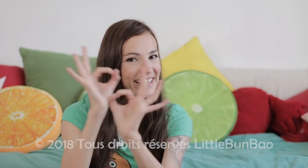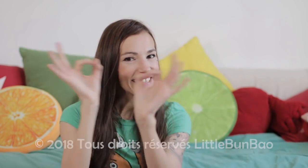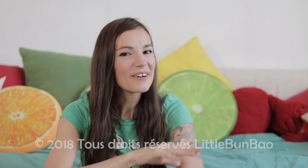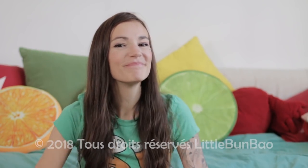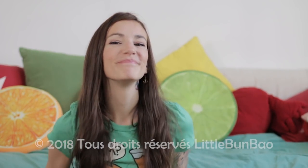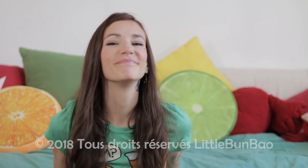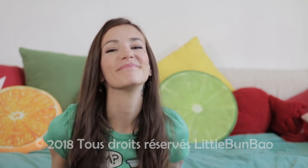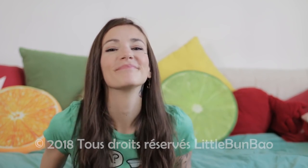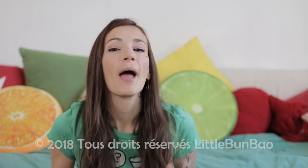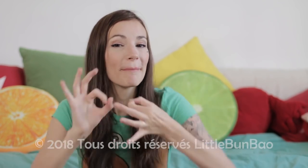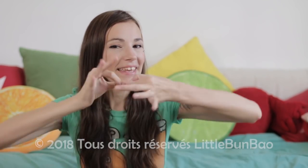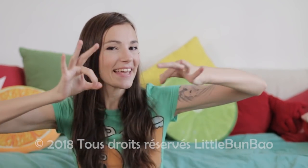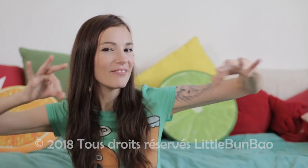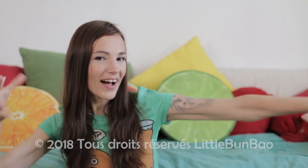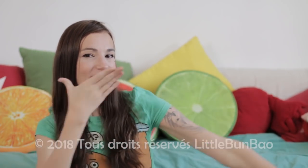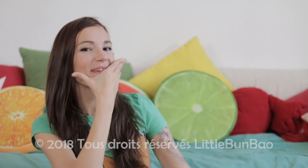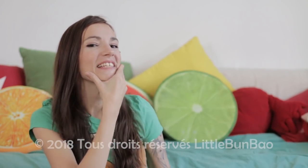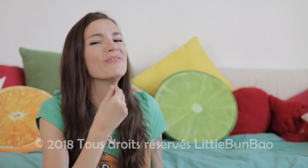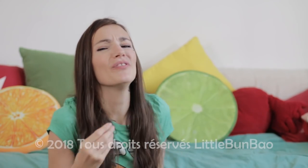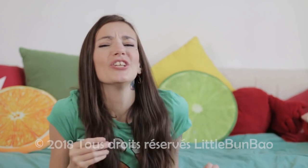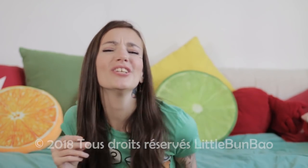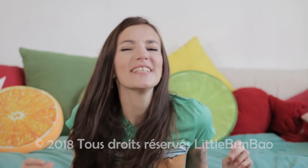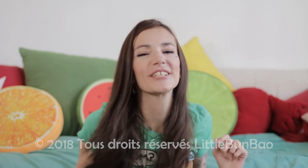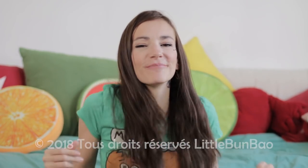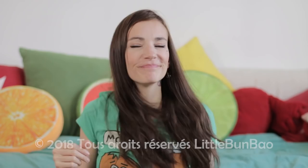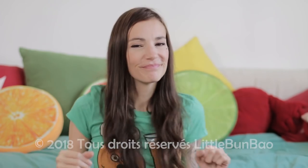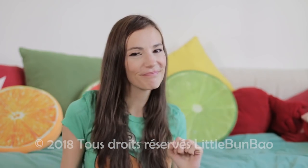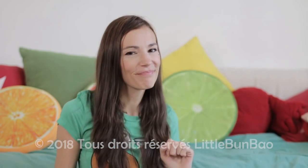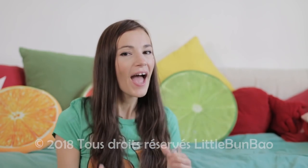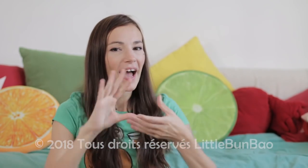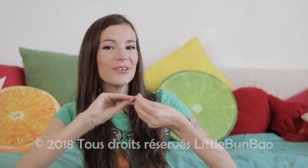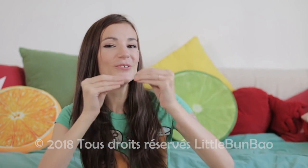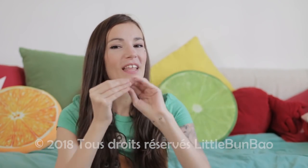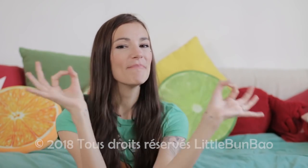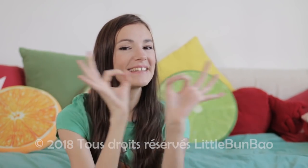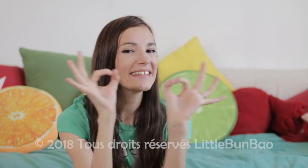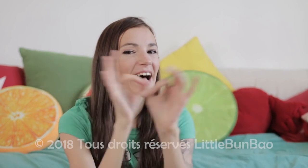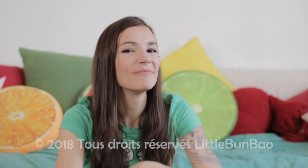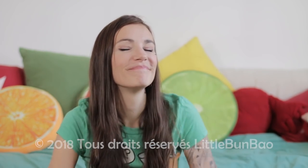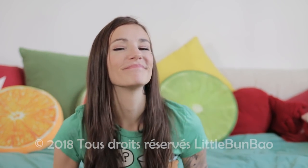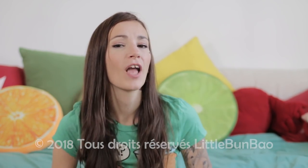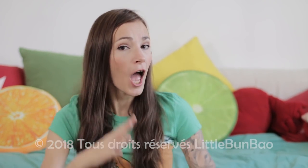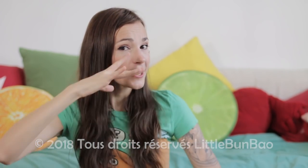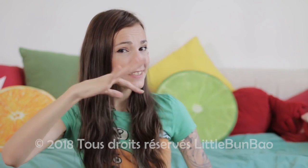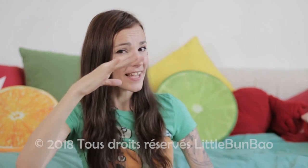Matata, mais quelle phrase magnifique. Hakuna Matata, quel